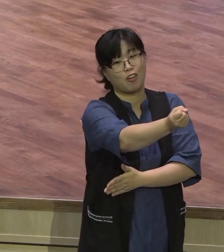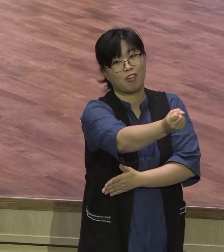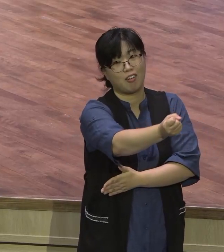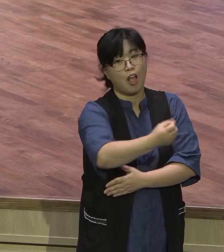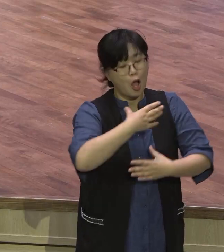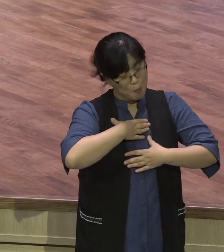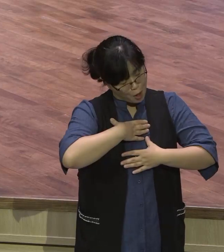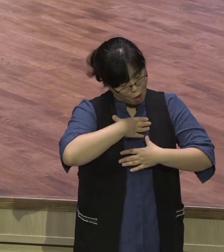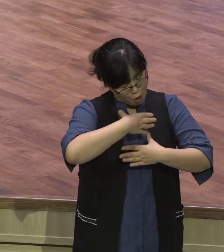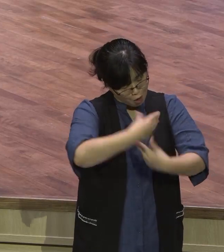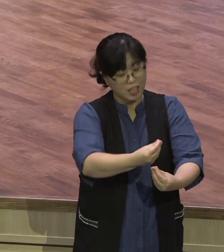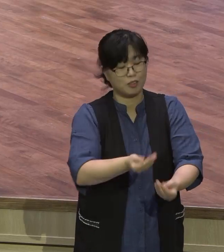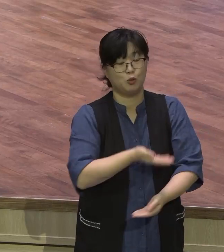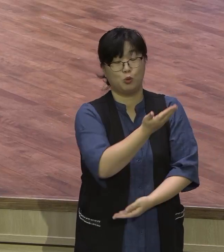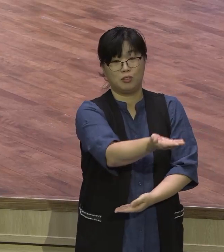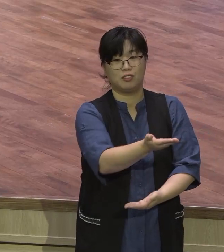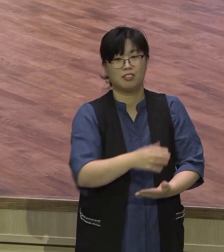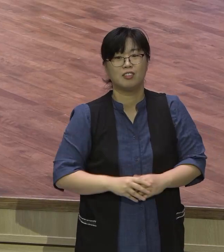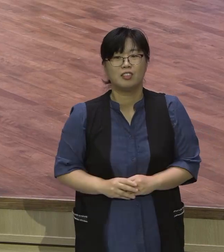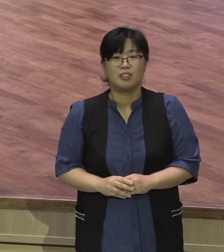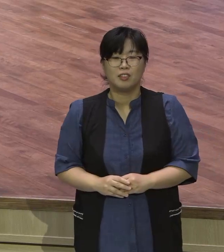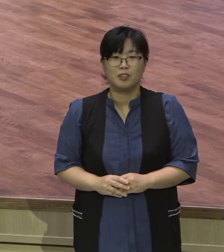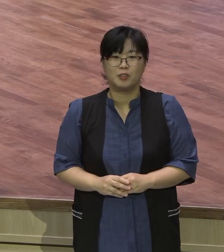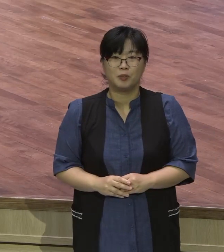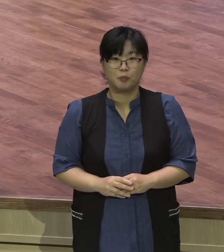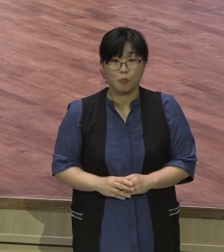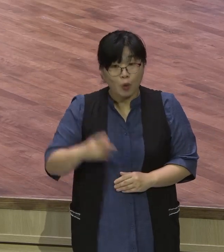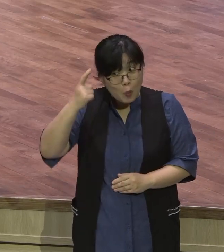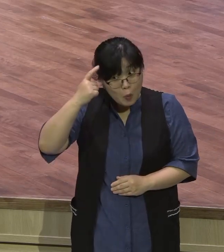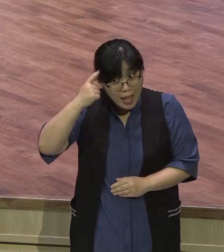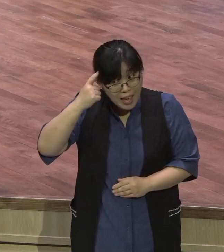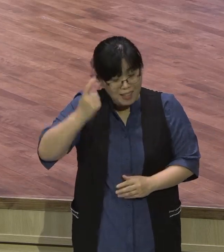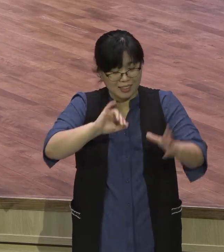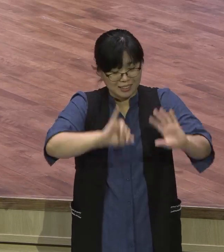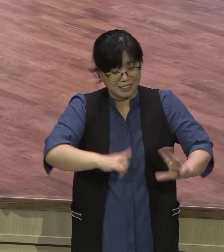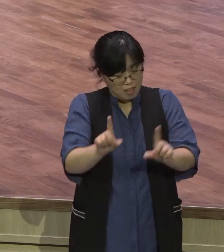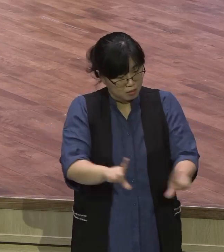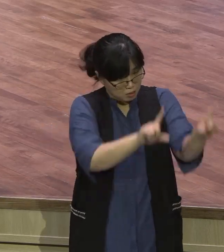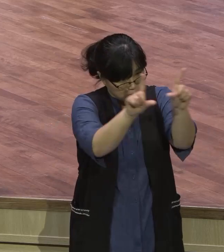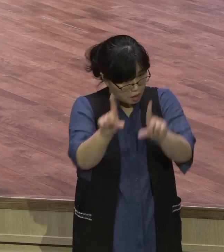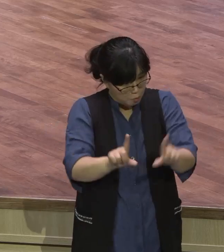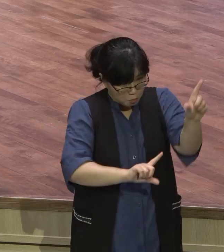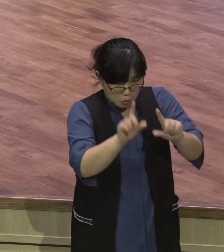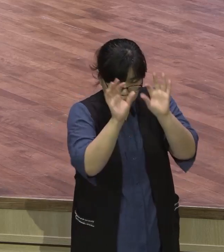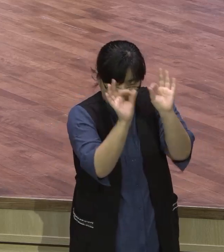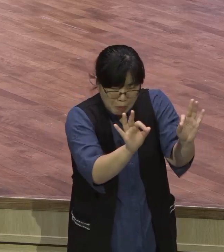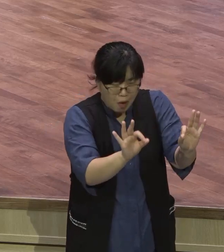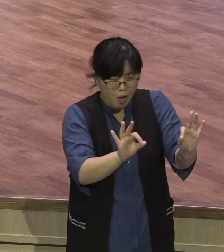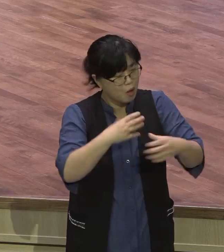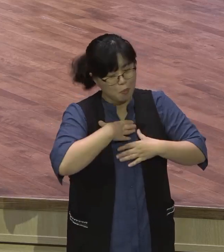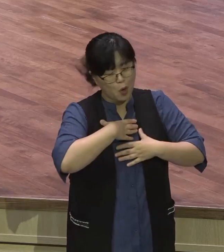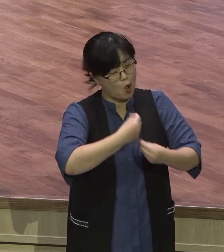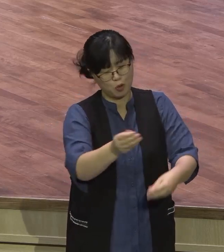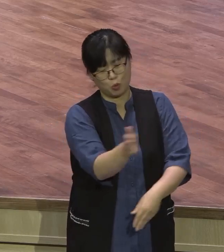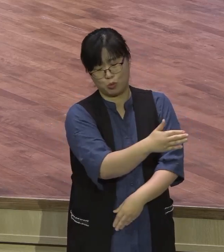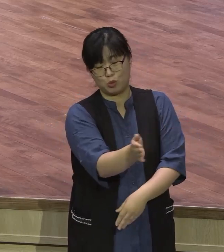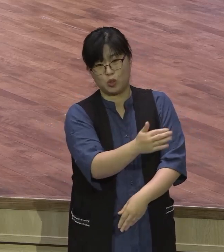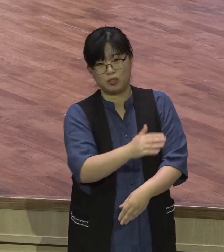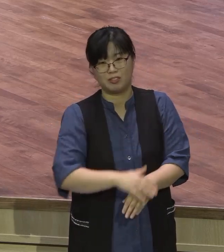말은요 평강이 없어요 평강을 없도록 사단이 공격해요 이런저런 일로 막 머리